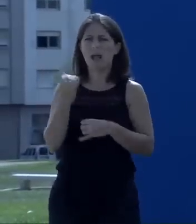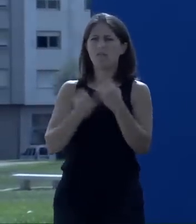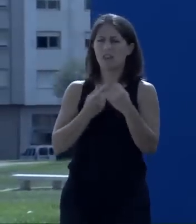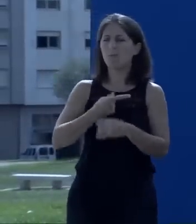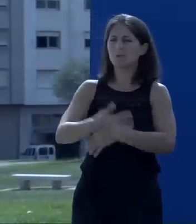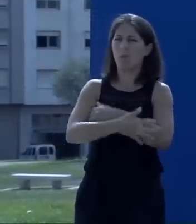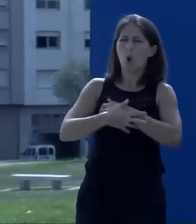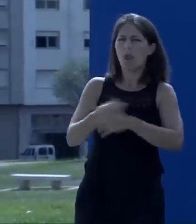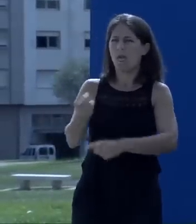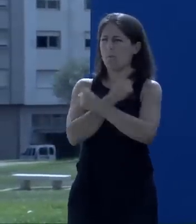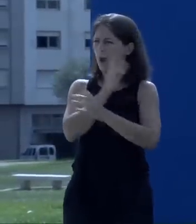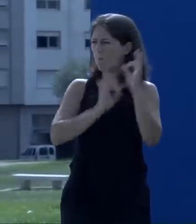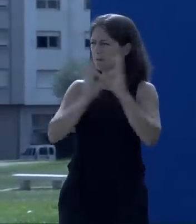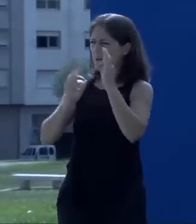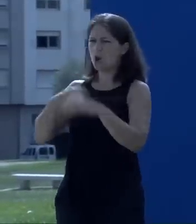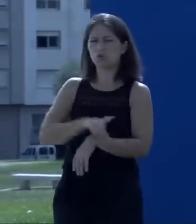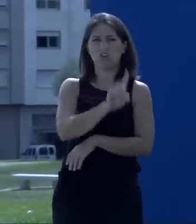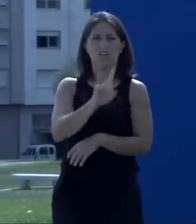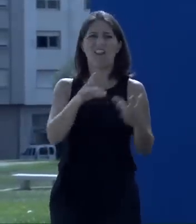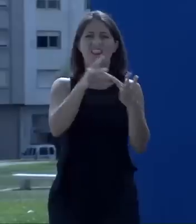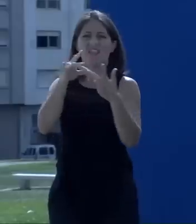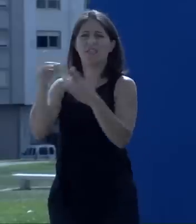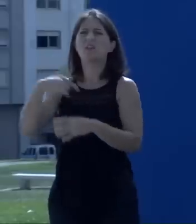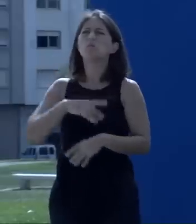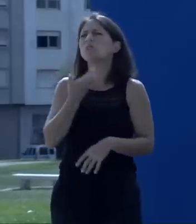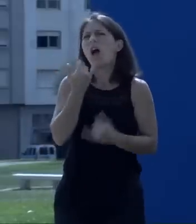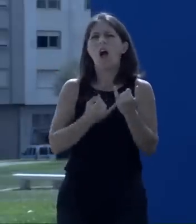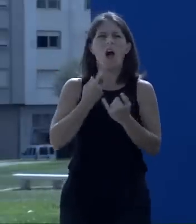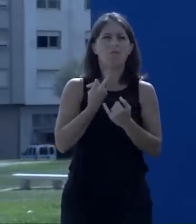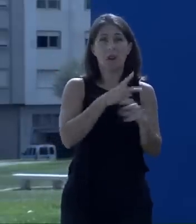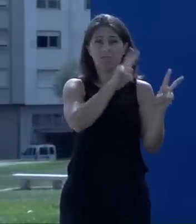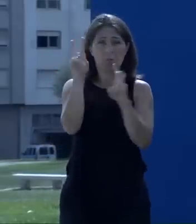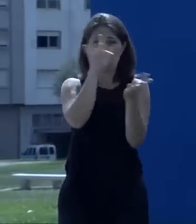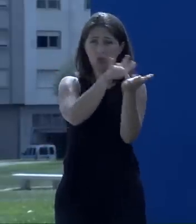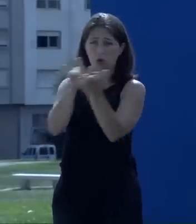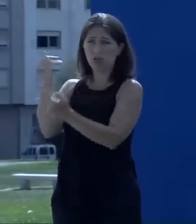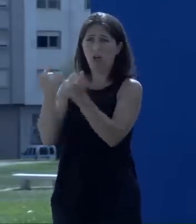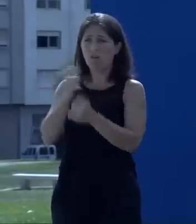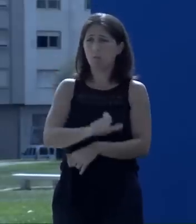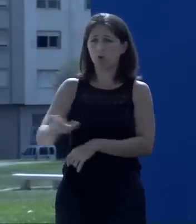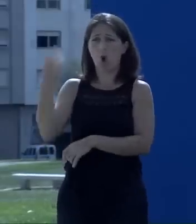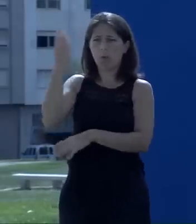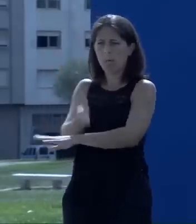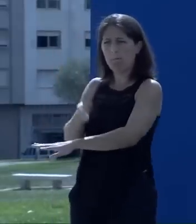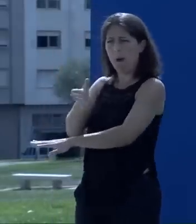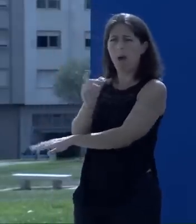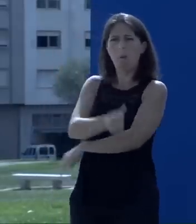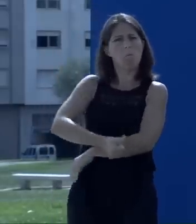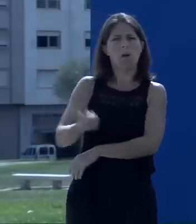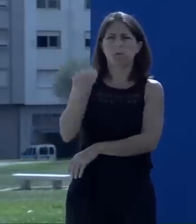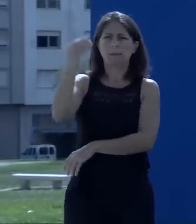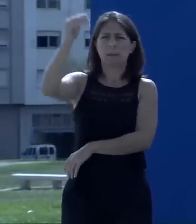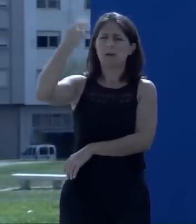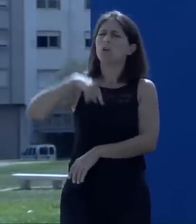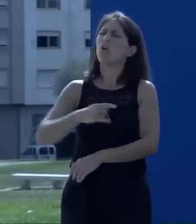de pobreza, paro. Podería seguir falando de moitos máis ataques aos que a mocidade galega se ven condenada,